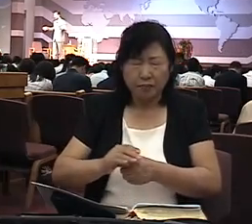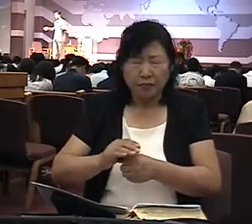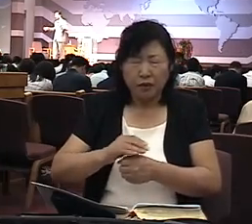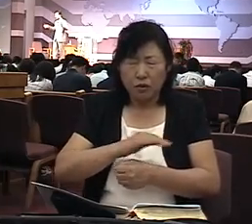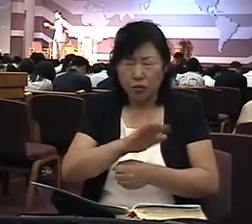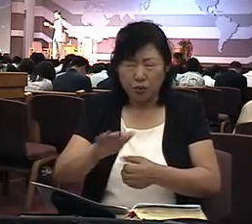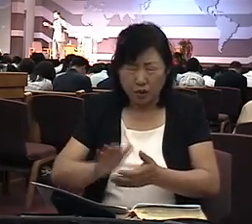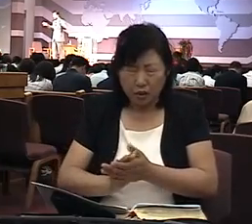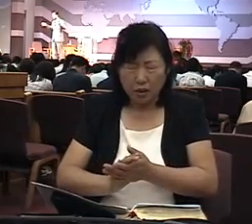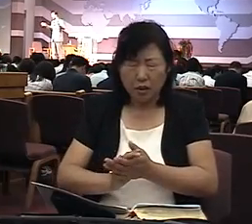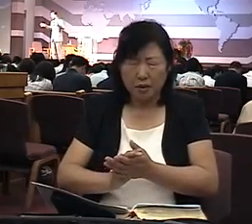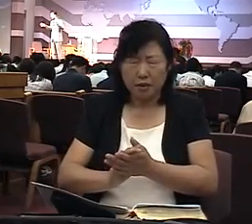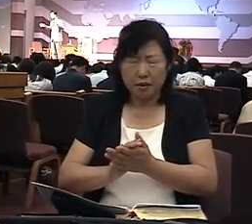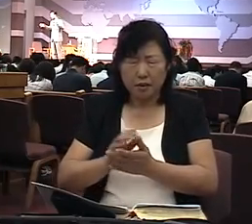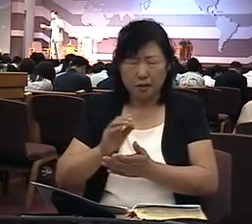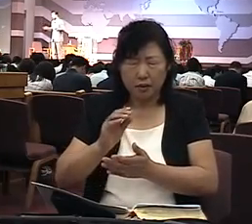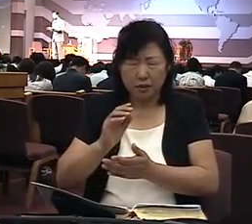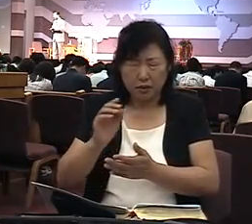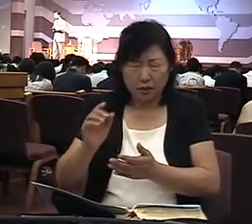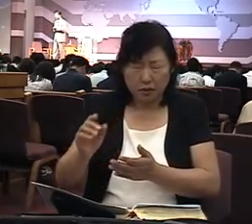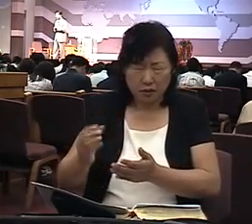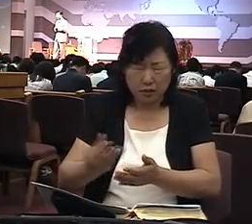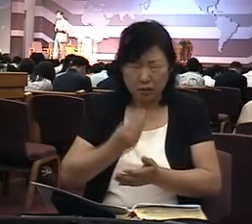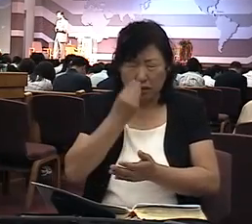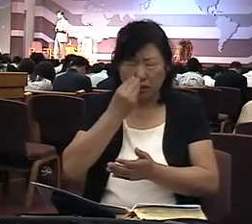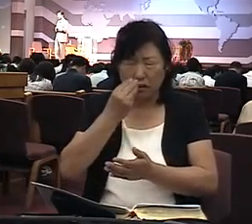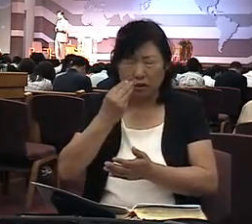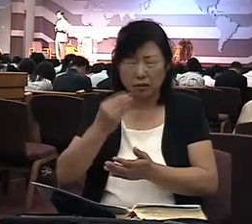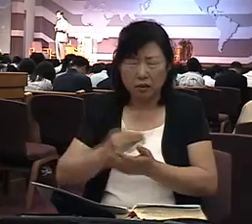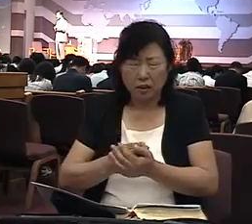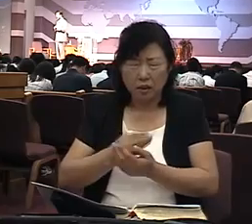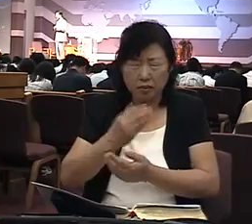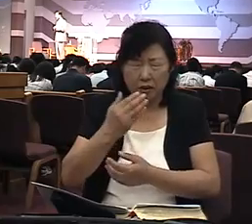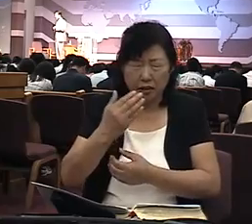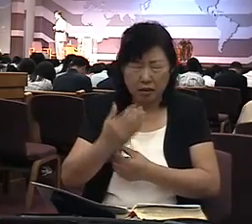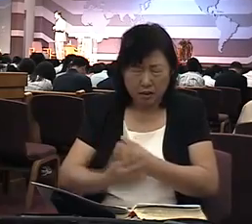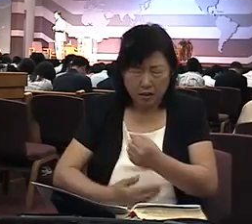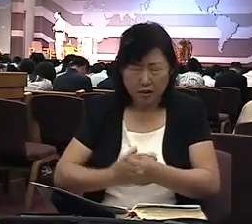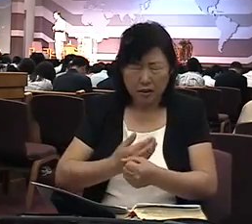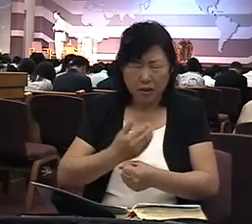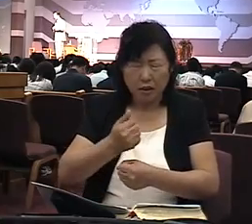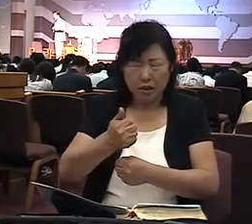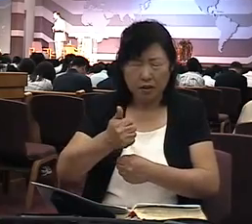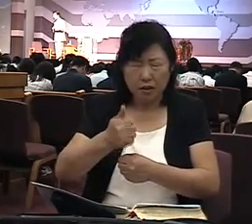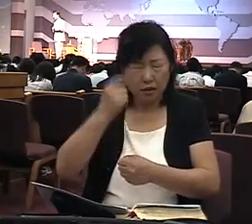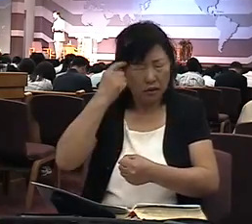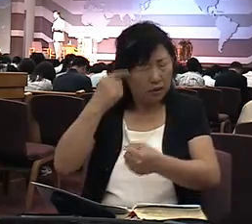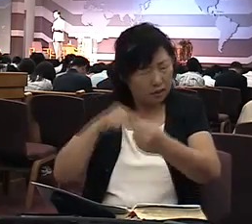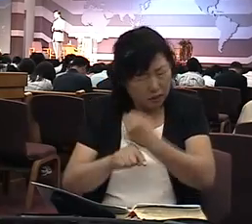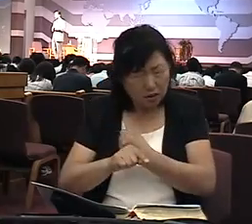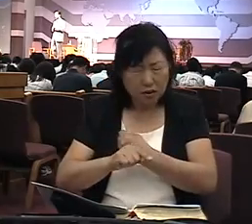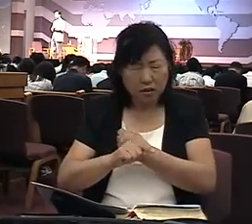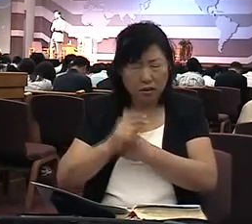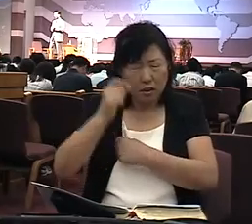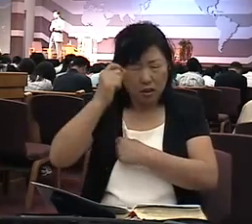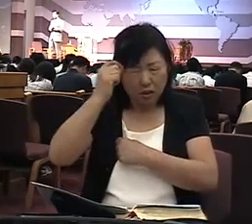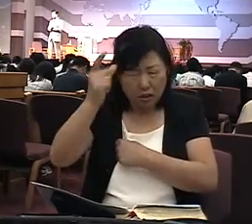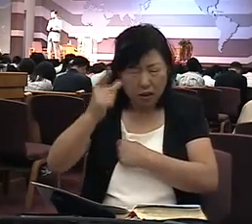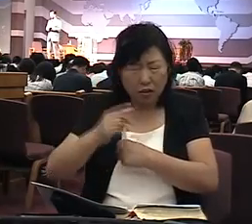주시고 영적 긴장을 주시옵소서. 아버지 하나님, 마지막 때에 아버지 탈레반 앞에서 예수